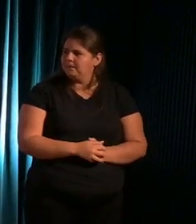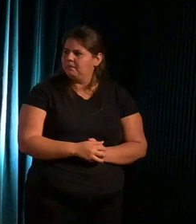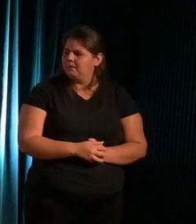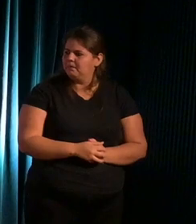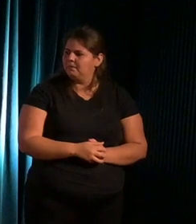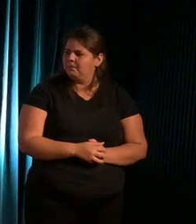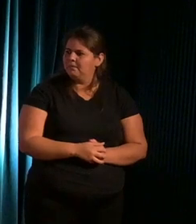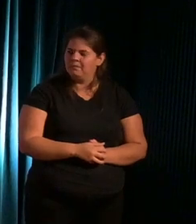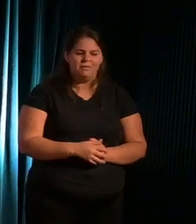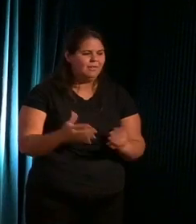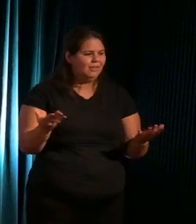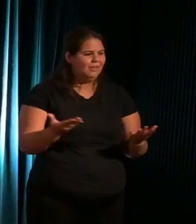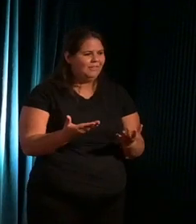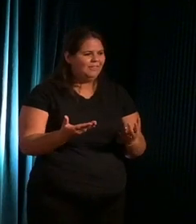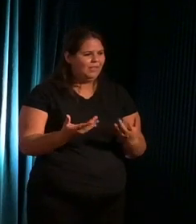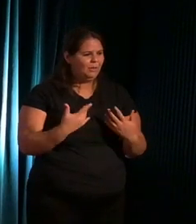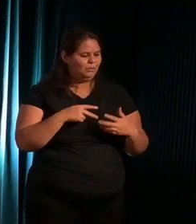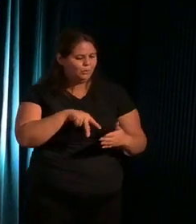pergunta. Meu lado ator agora.